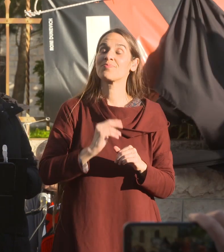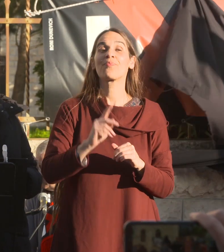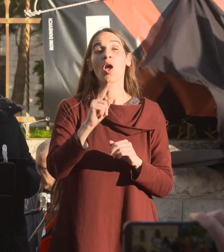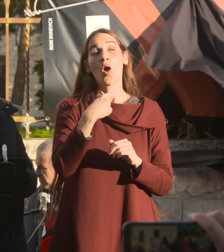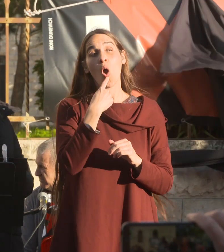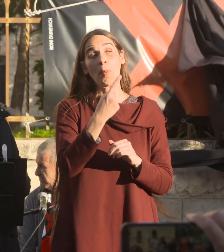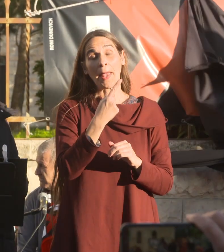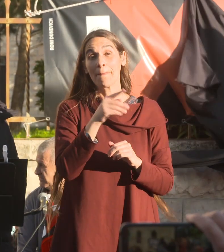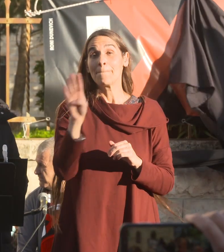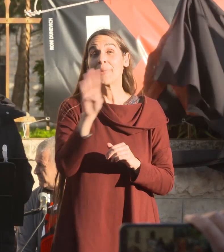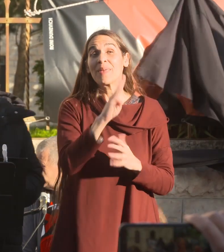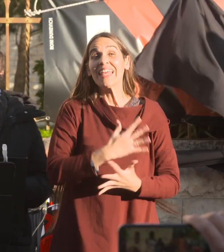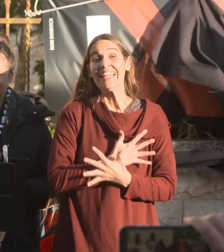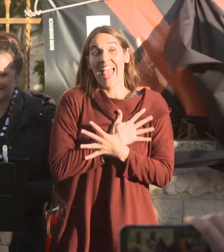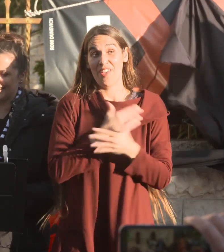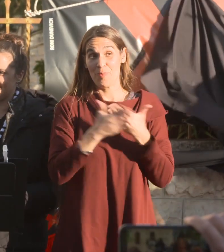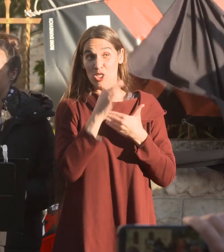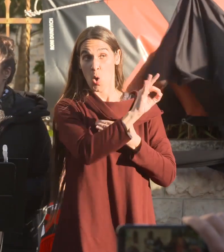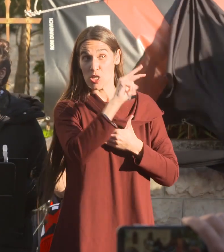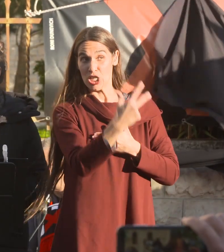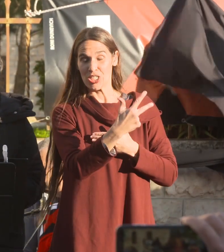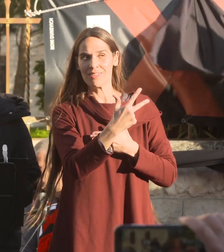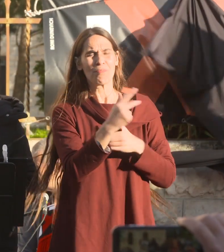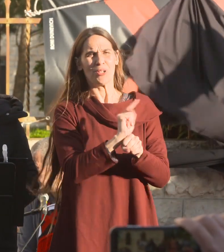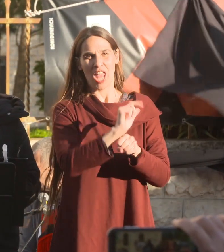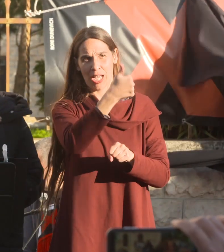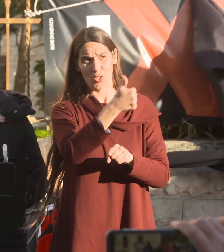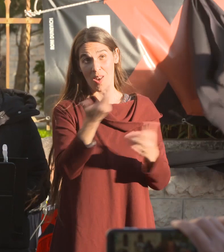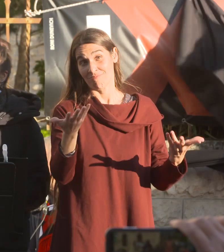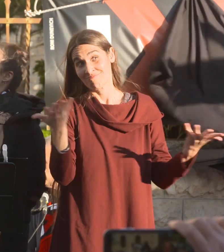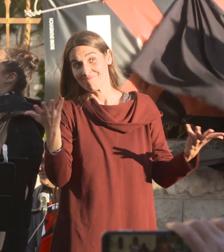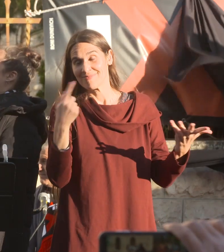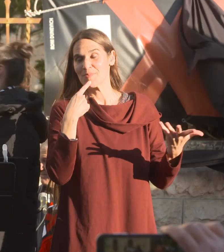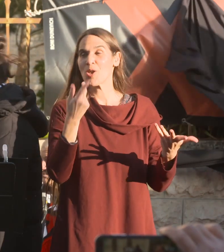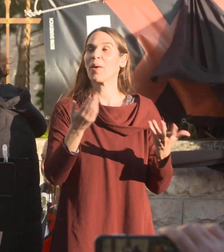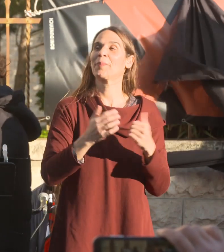אומרים שביבי התאהב באשתו השלישית בשנייה הראשונה, אתה יודע.